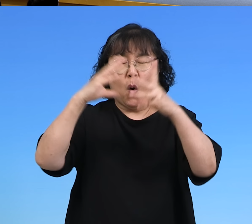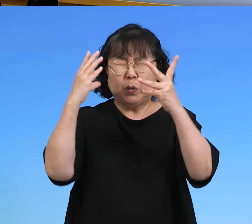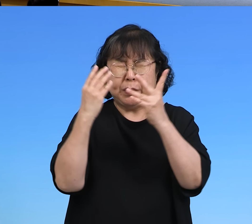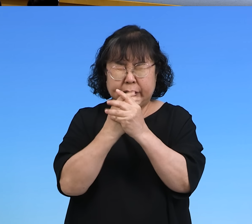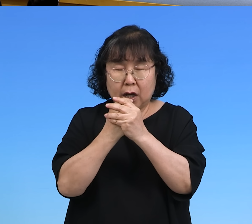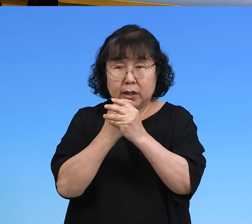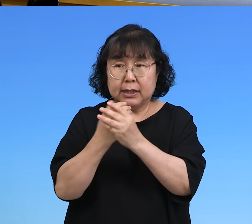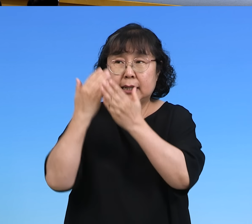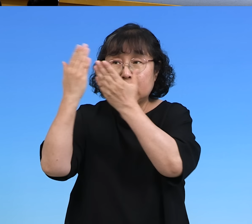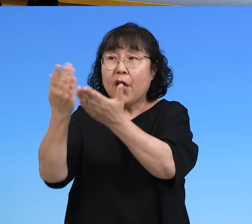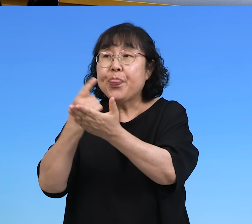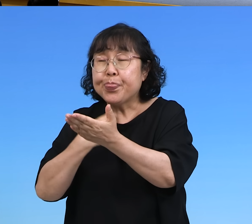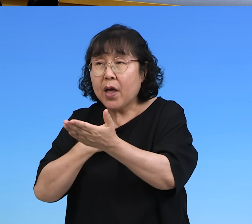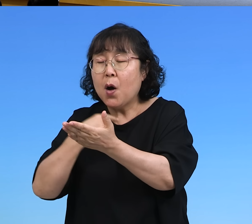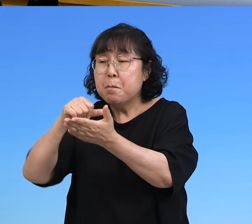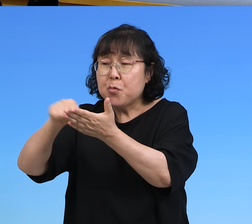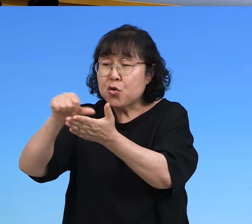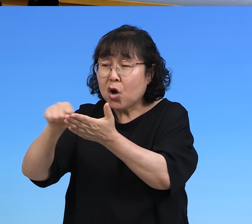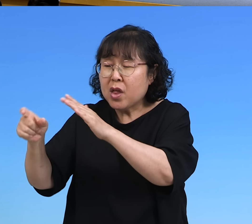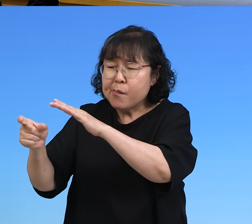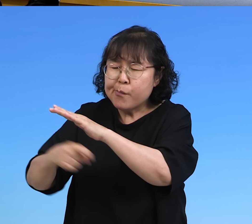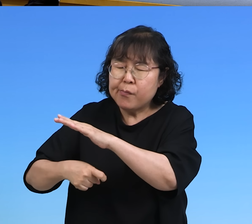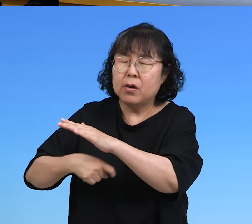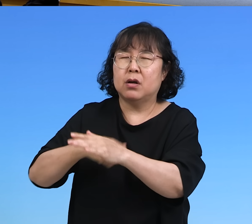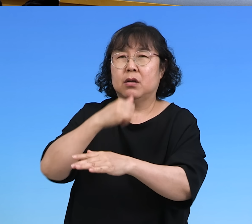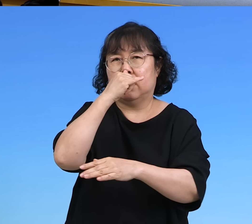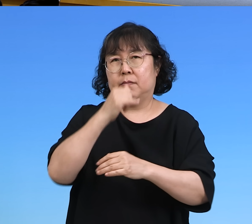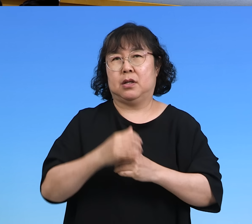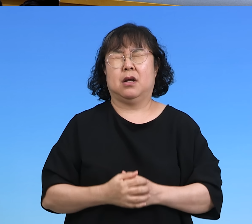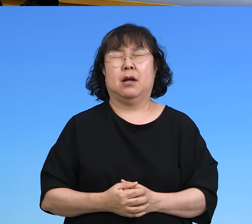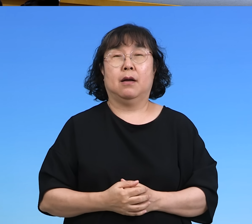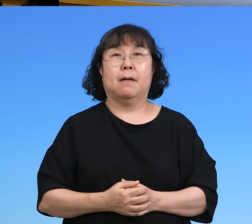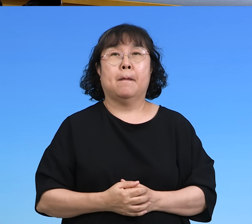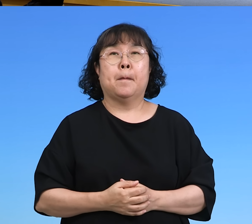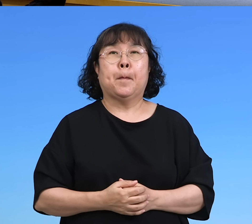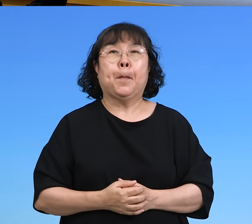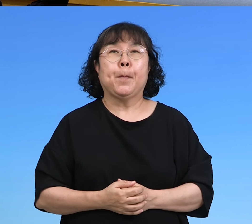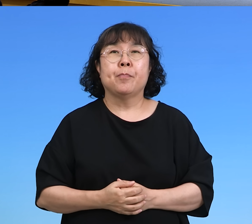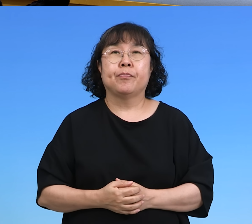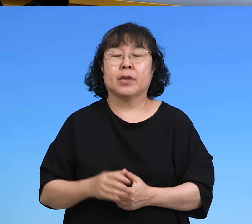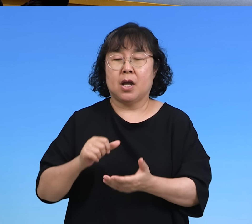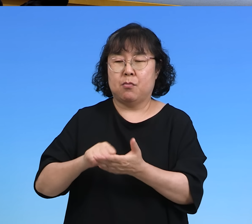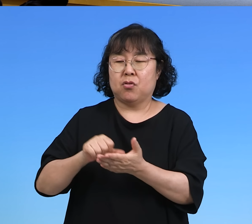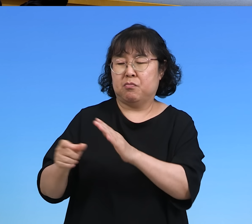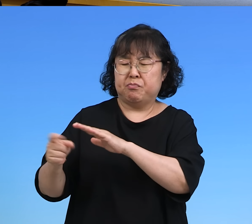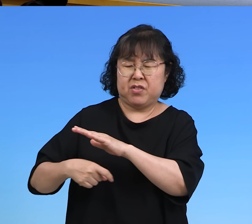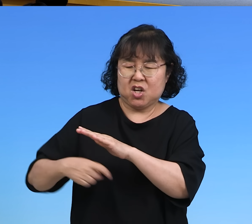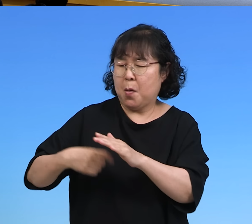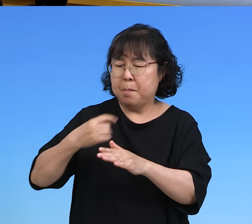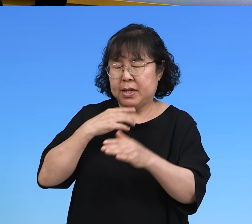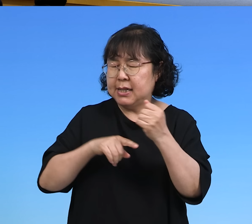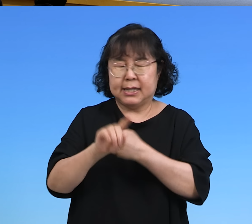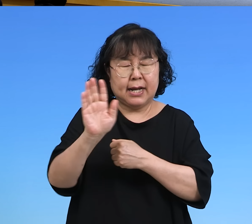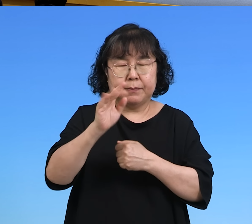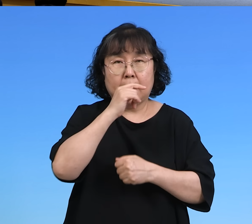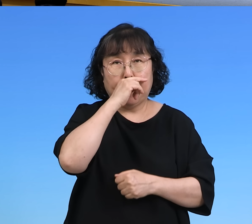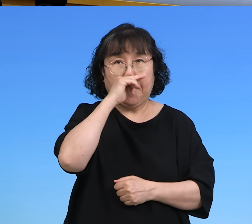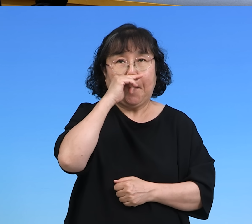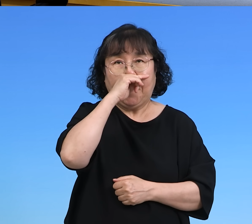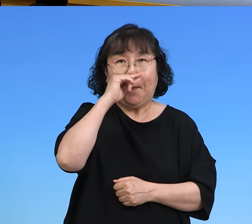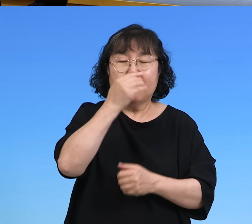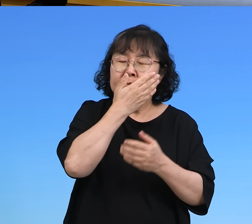바친 물건을 가졌습니다. 여러분, 이 포인트는 제가 다음 주 다시 드릴게요. 이게 단순히 뭐 물건을 갈취했다 이런 뜻만이